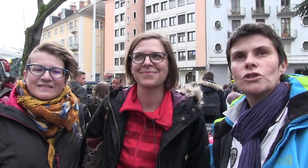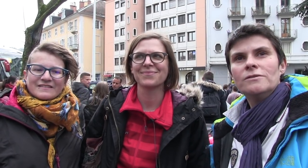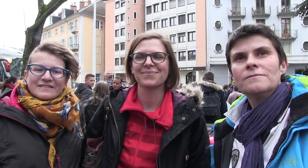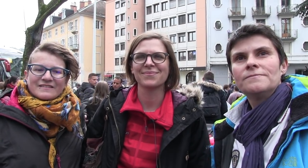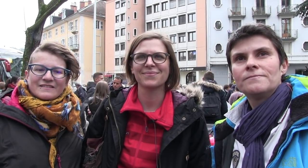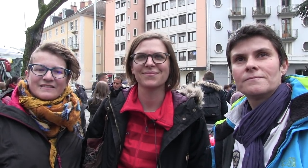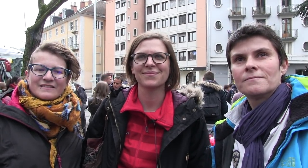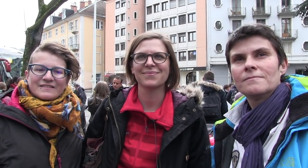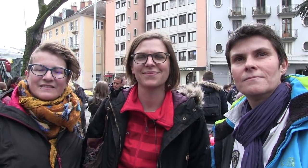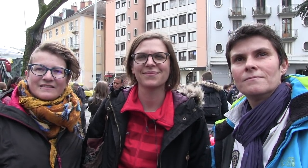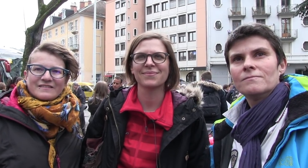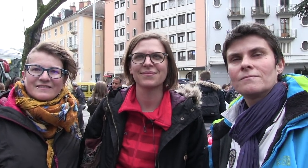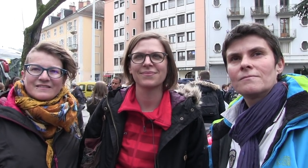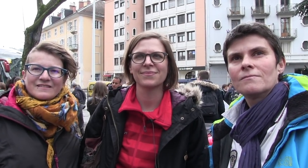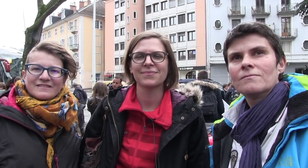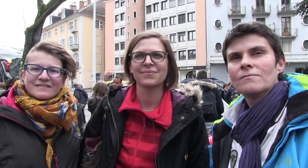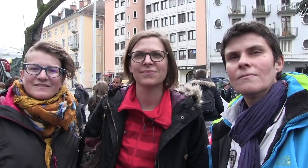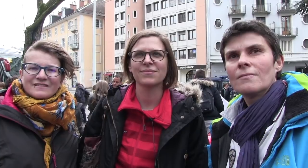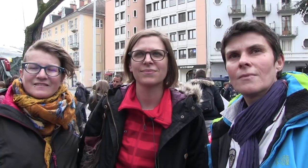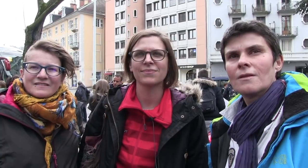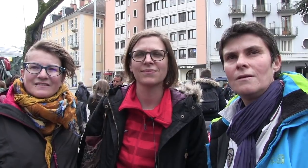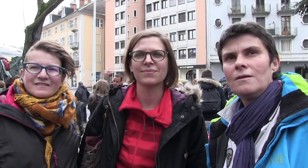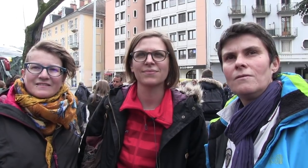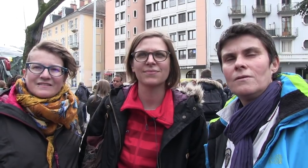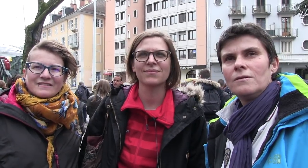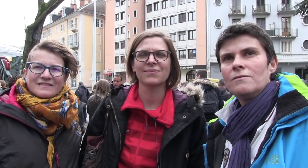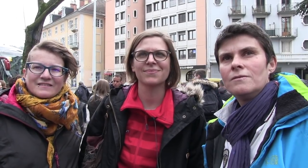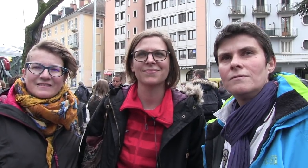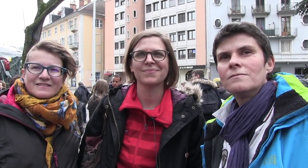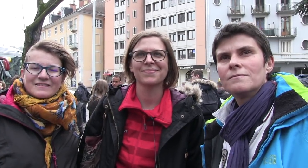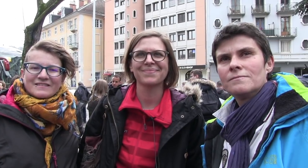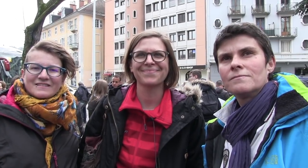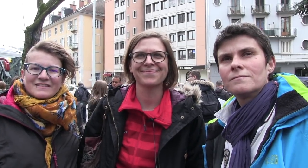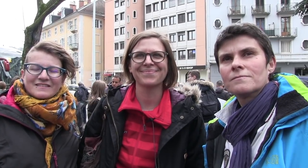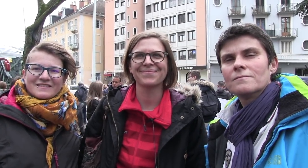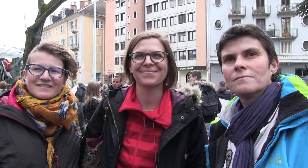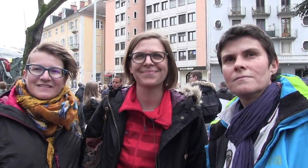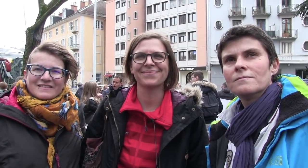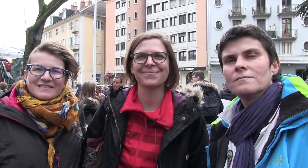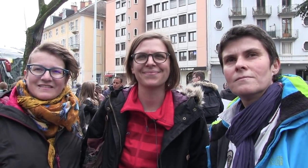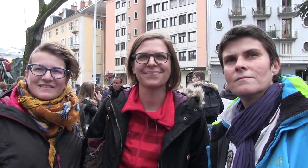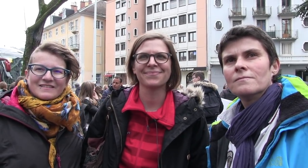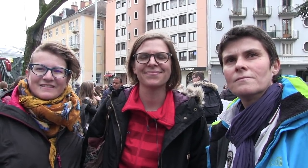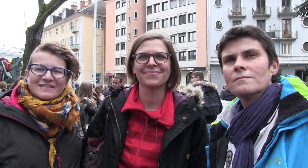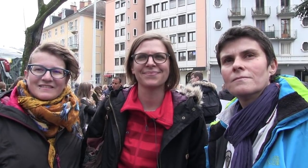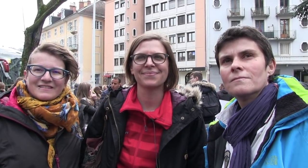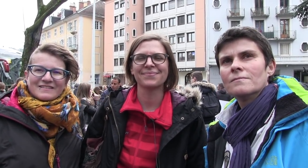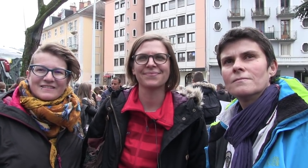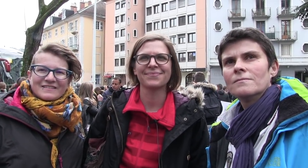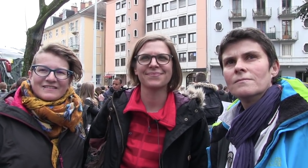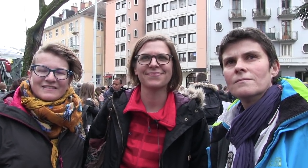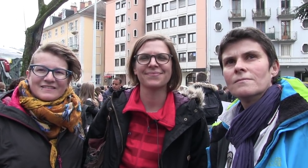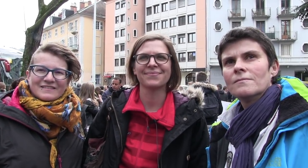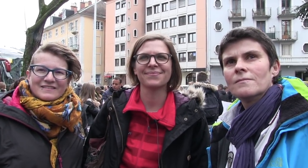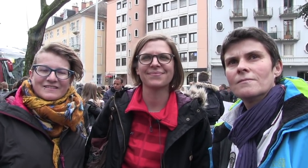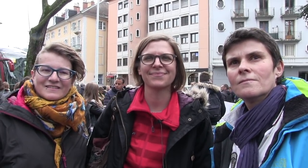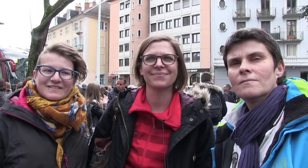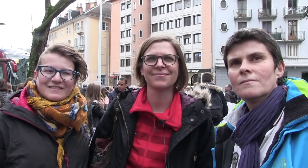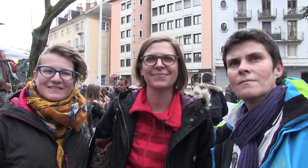jeunes. En quoi cette inclusion qu'on appelle positive, là, elle serait suspicieuse à vos yeux en tout